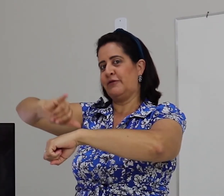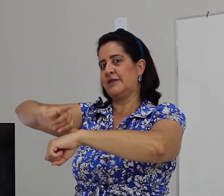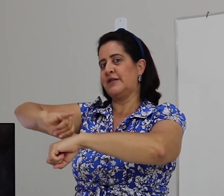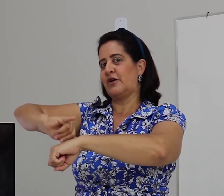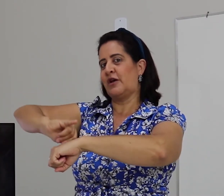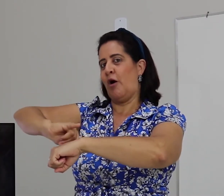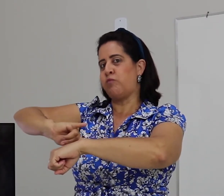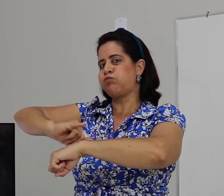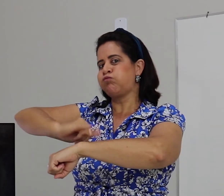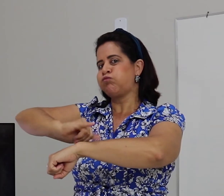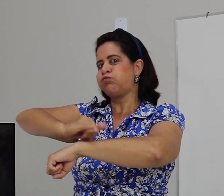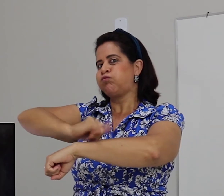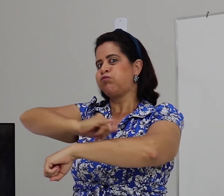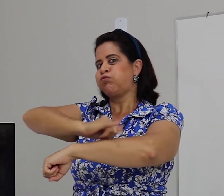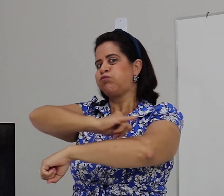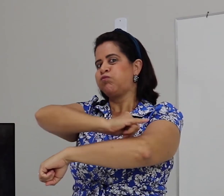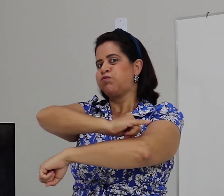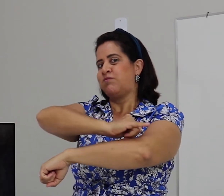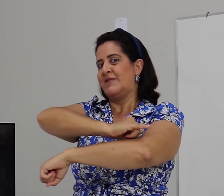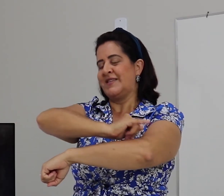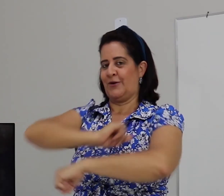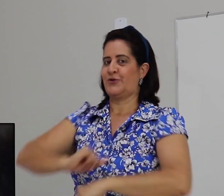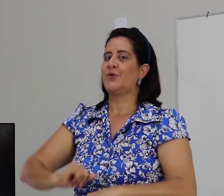fazer isso aqui, ó. Sinal de gordo.